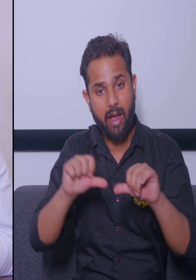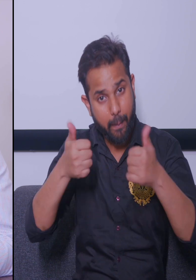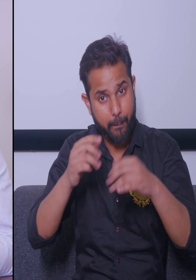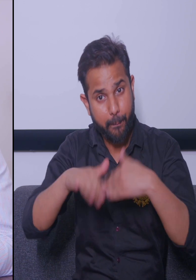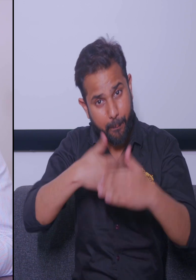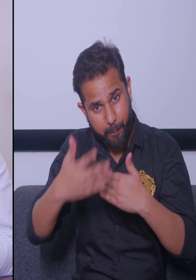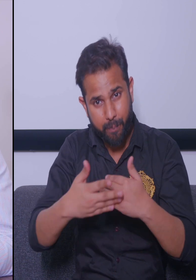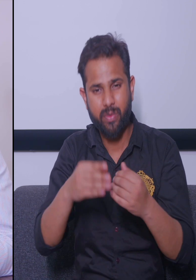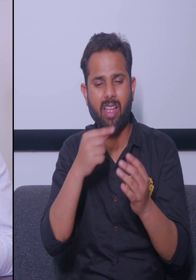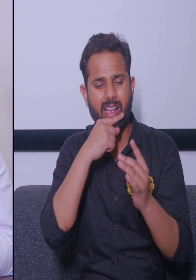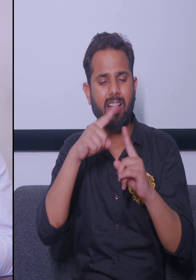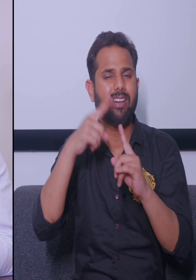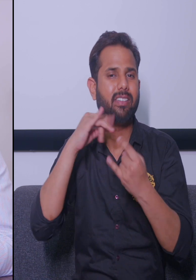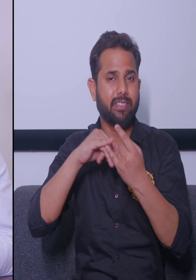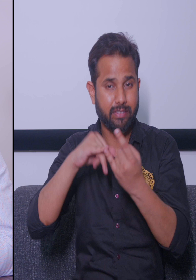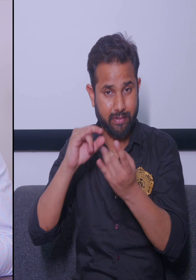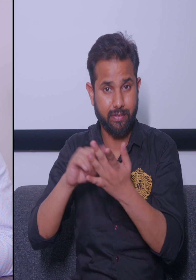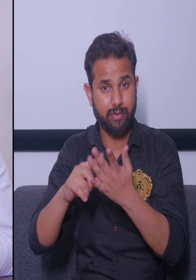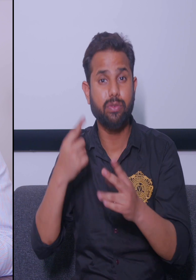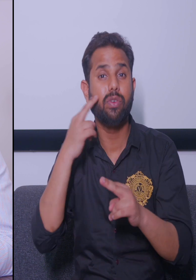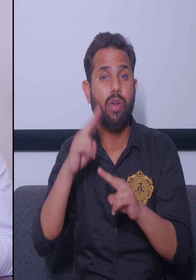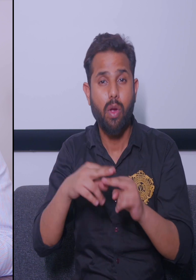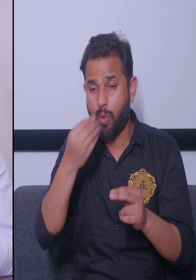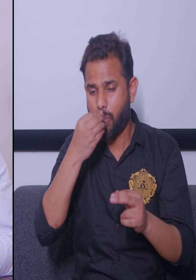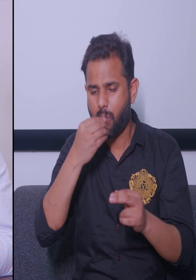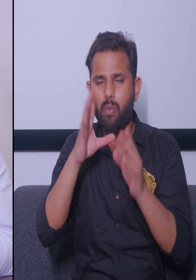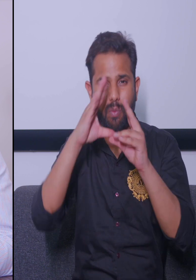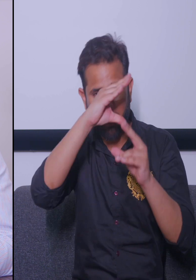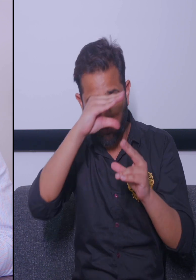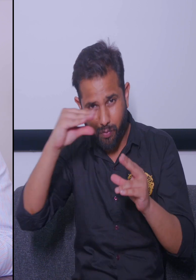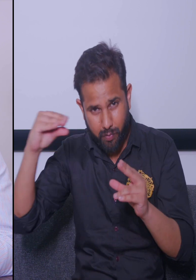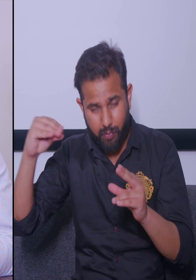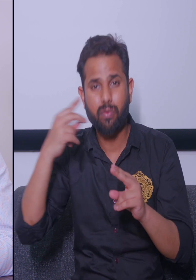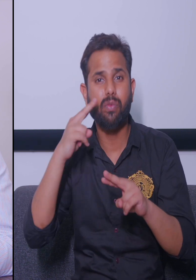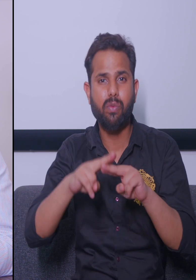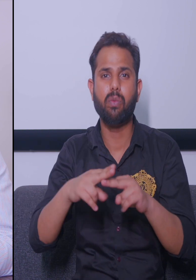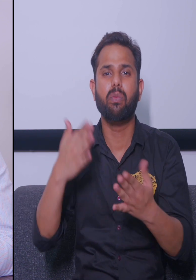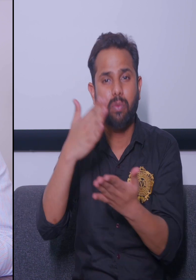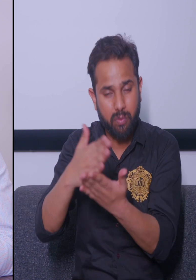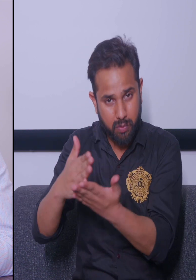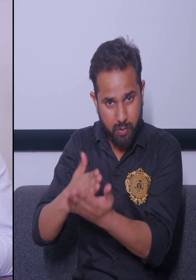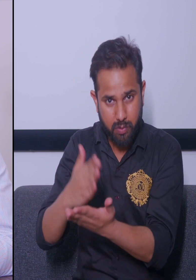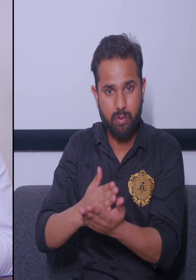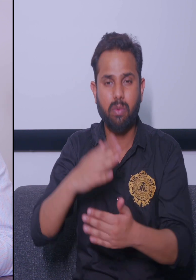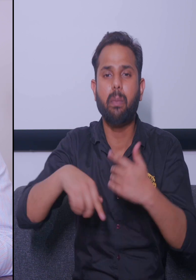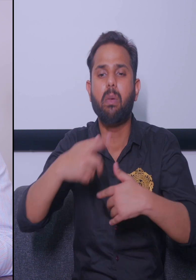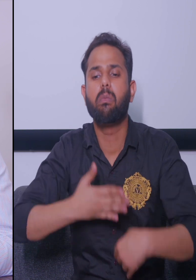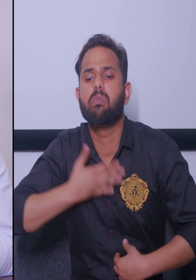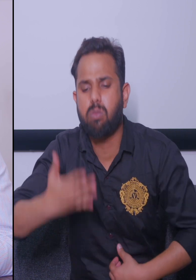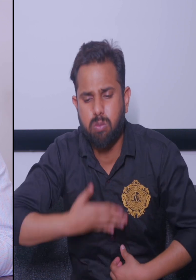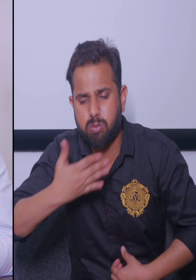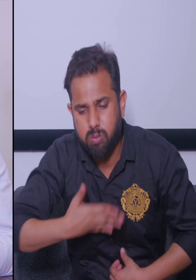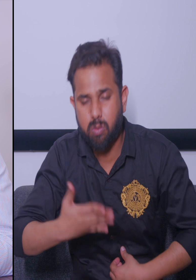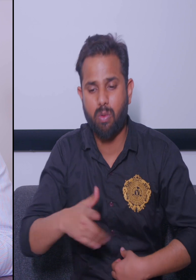हील होने के बाद वहाँ पे एक फाइब्रोटिक टिश्यू बन जाता है, जिसके कारण फूड का पैसेज नैरो हो जाता है और फूड की रुकावट की वजह